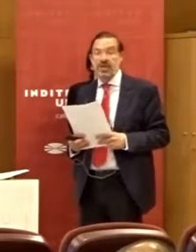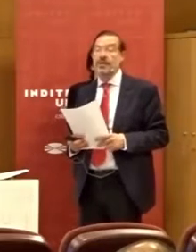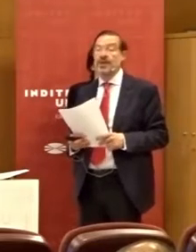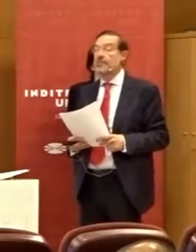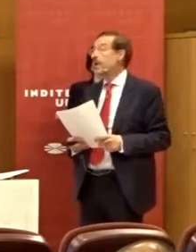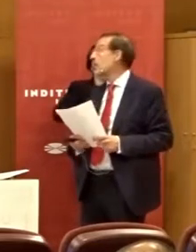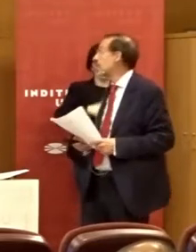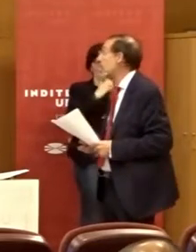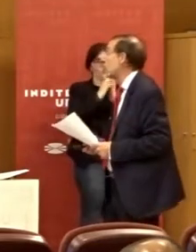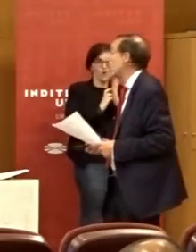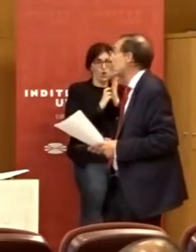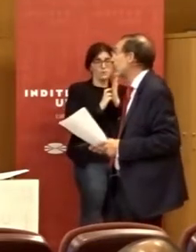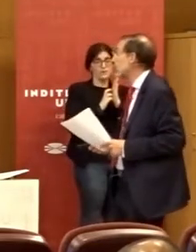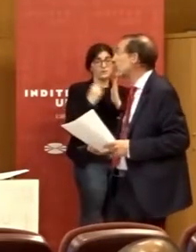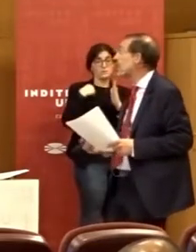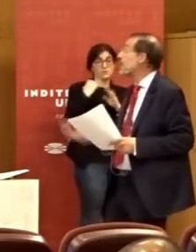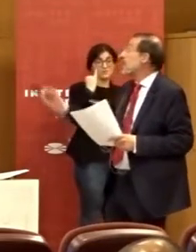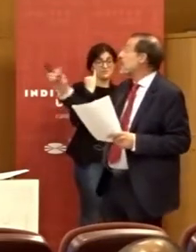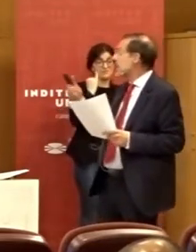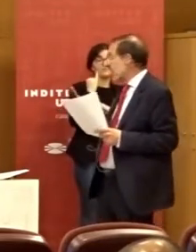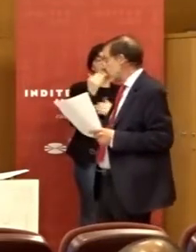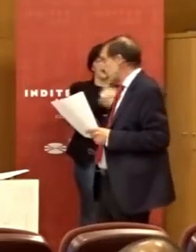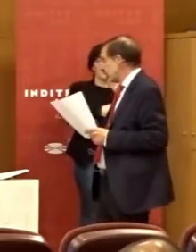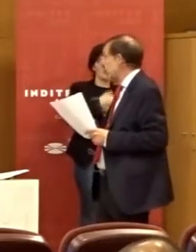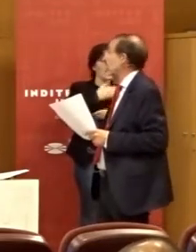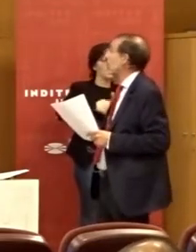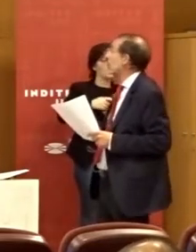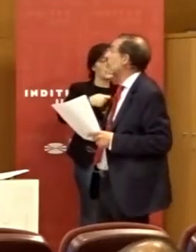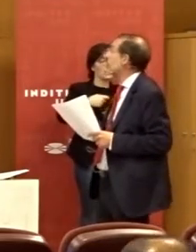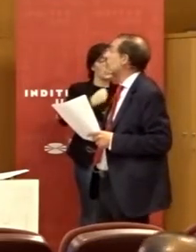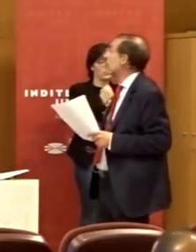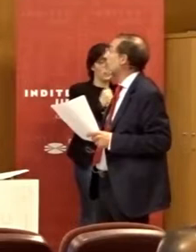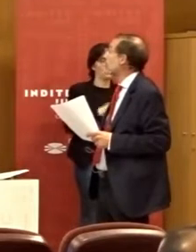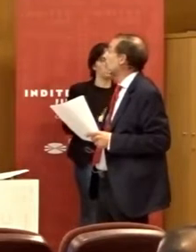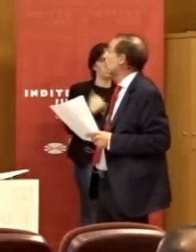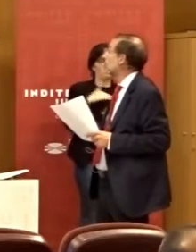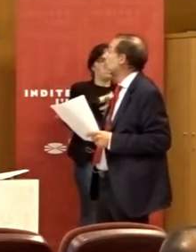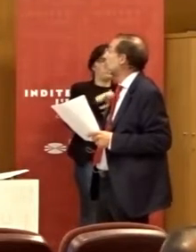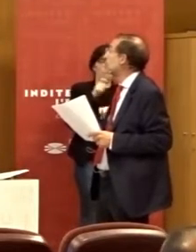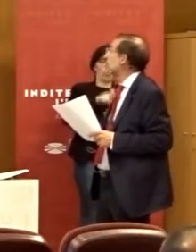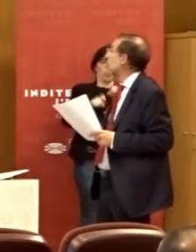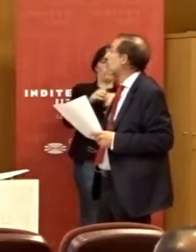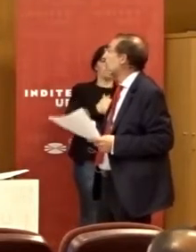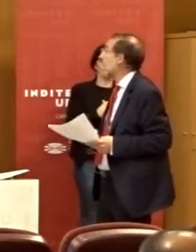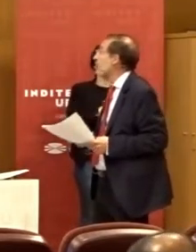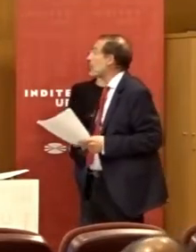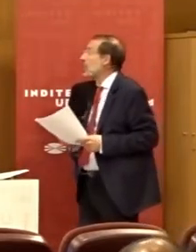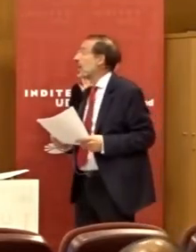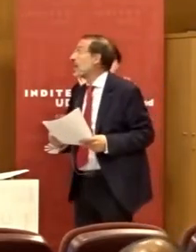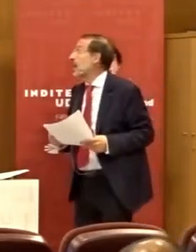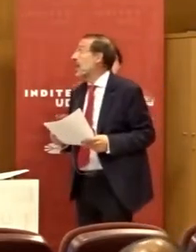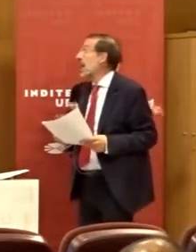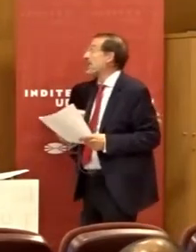sobre Discapacidad y Mercado de Trabajo de la Fundación 11. Y en cambio, perdón, me he ido otra vez, me he ido atrás. En